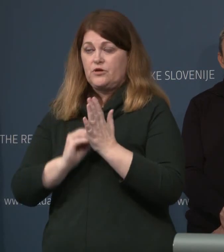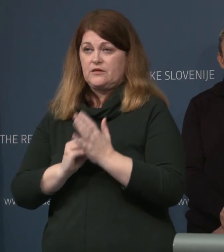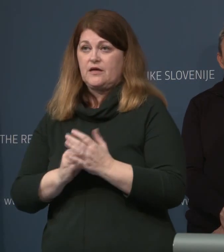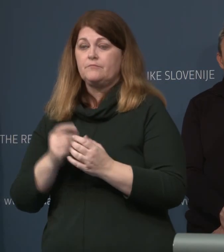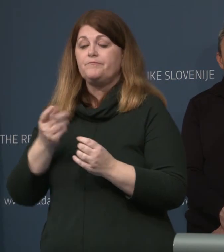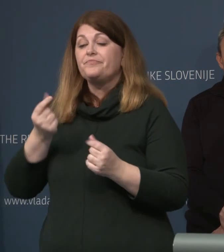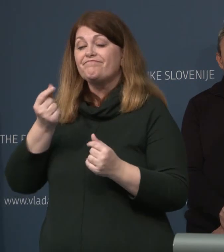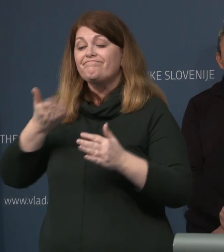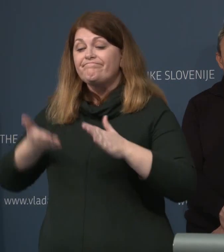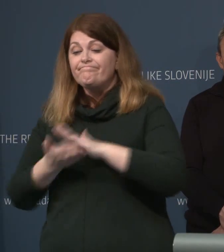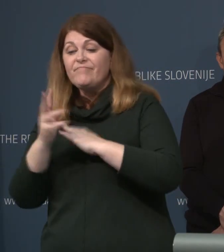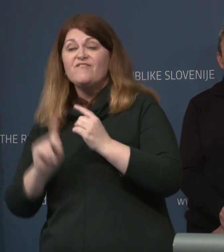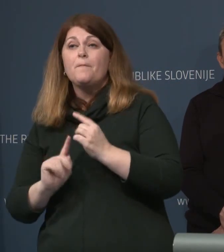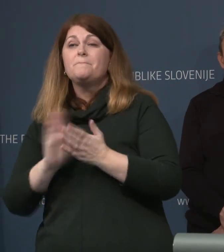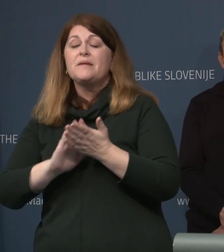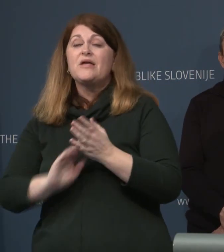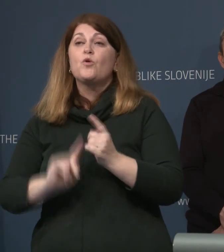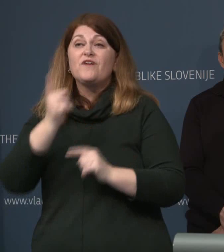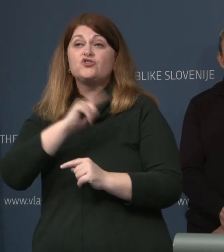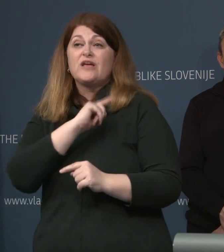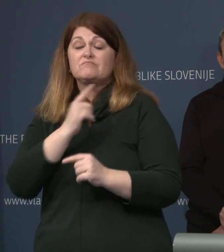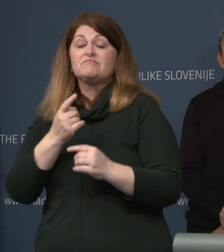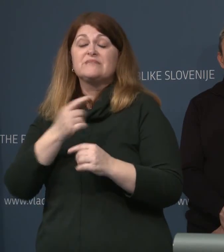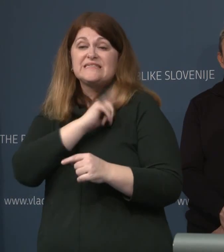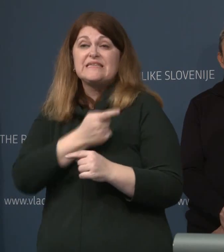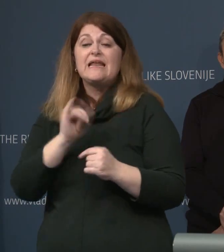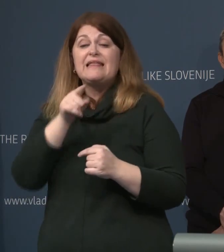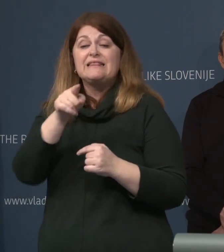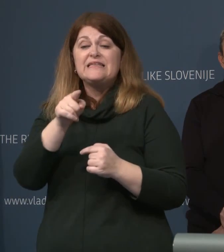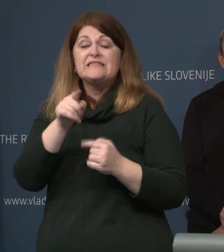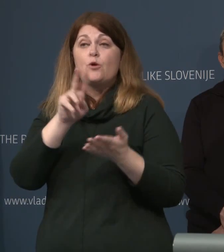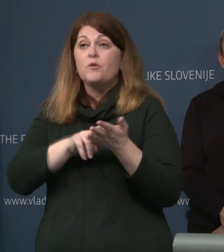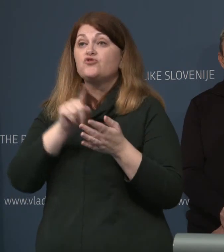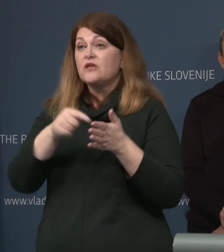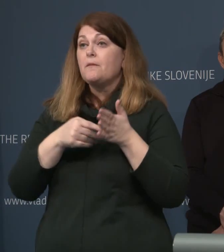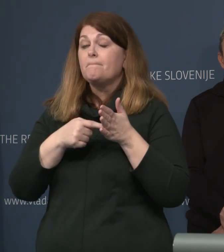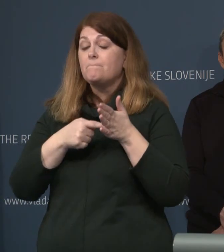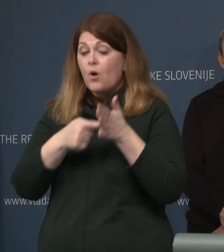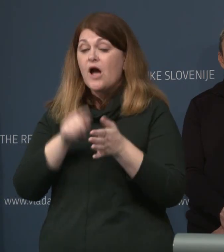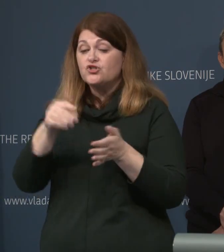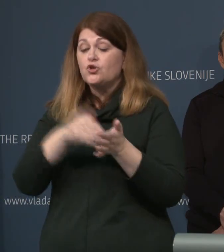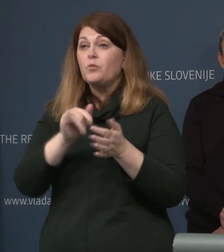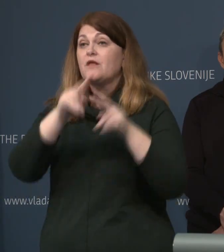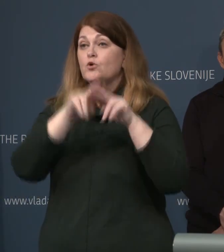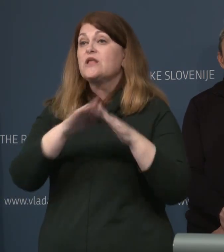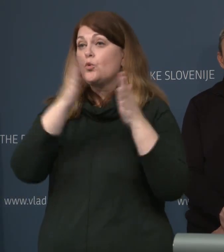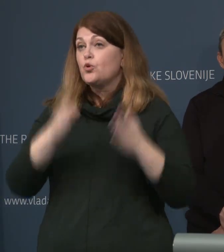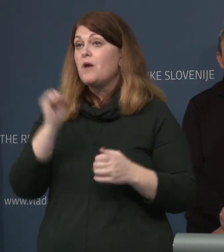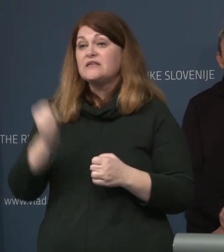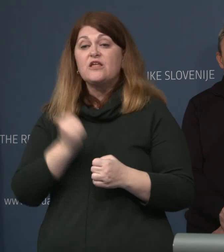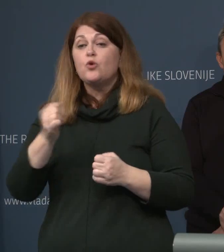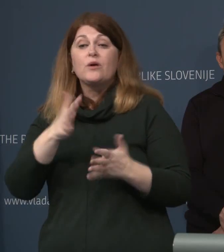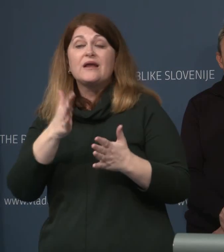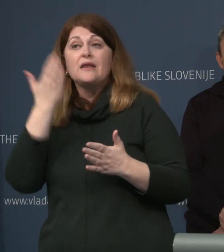Nadomestilo v primeru višje sile pa pač je upravičen tisti, ki izkaže to potrebo, da je ostal doma, zato ker ni